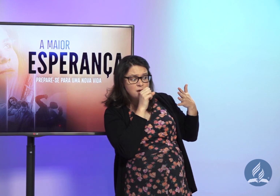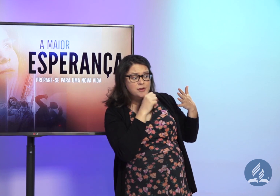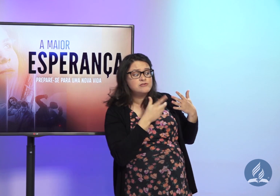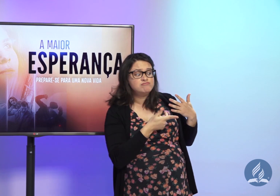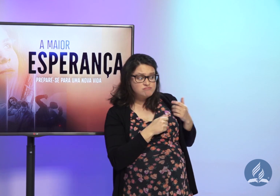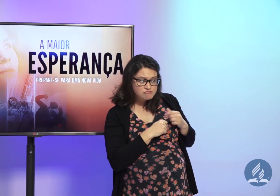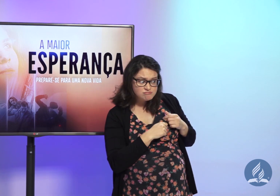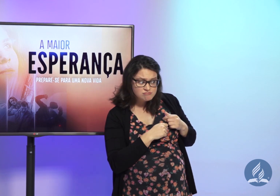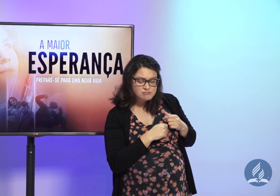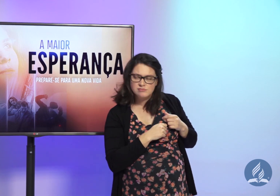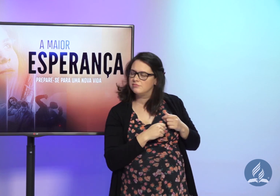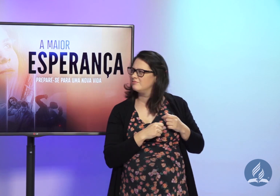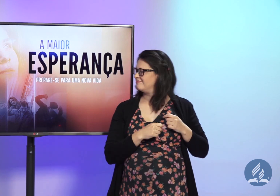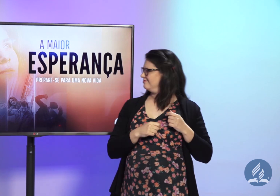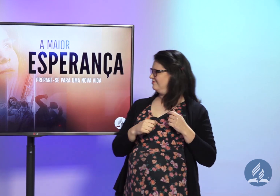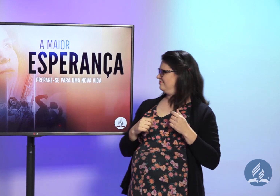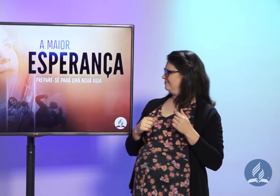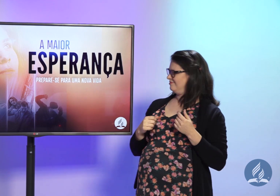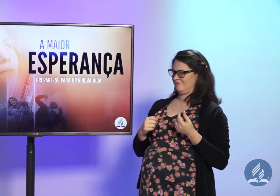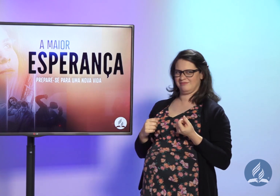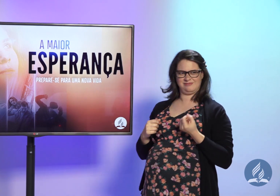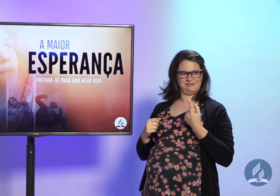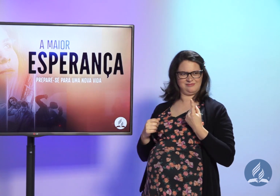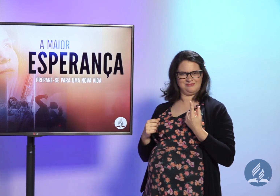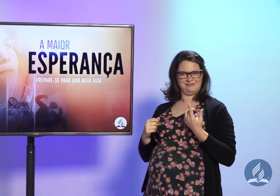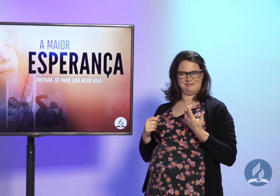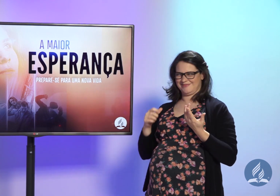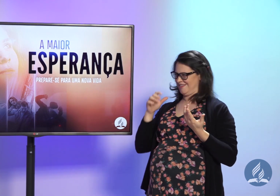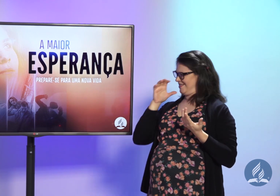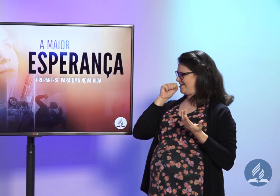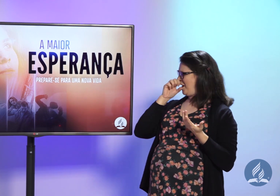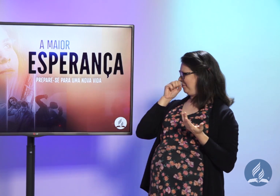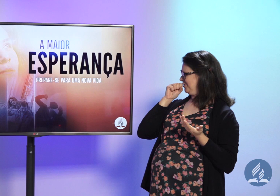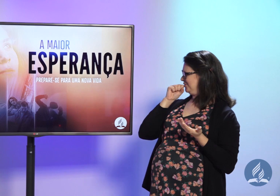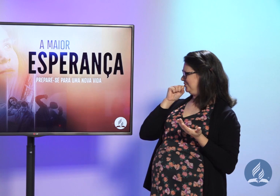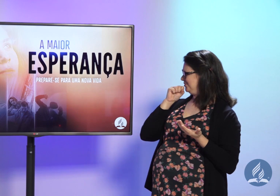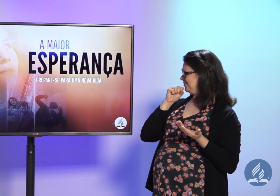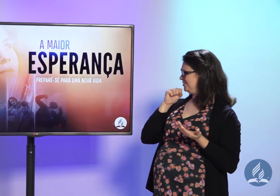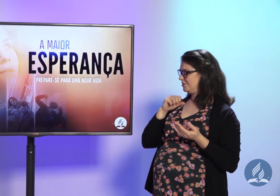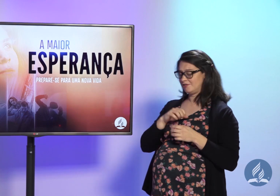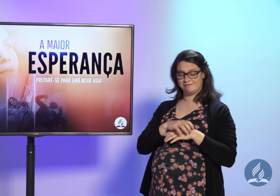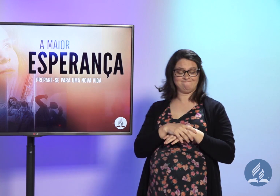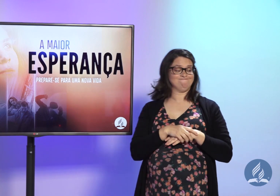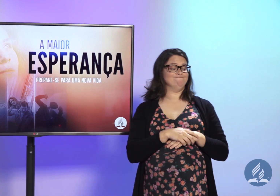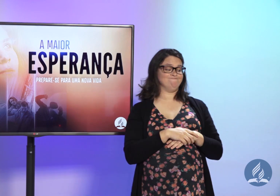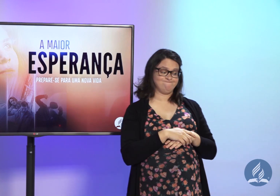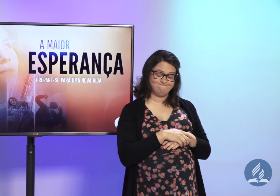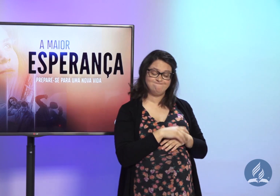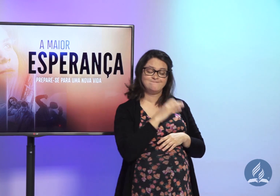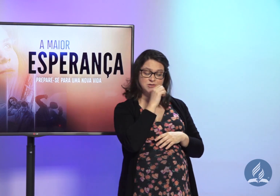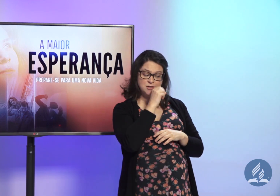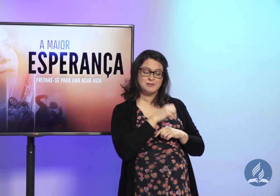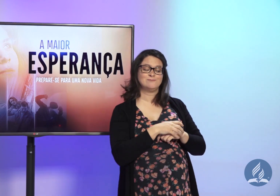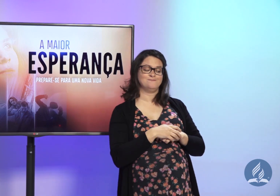Inclusive o mandamento do sábado. E ele achou esquisito de novo, dizendo: sábado? Mas o que tem o